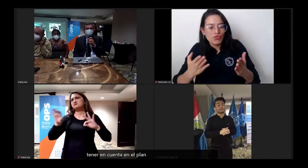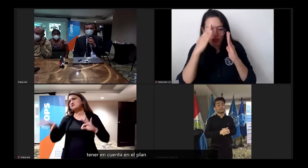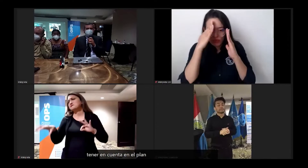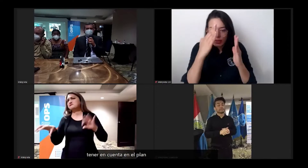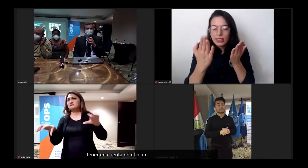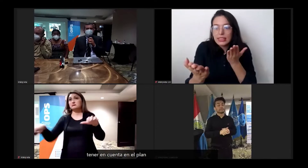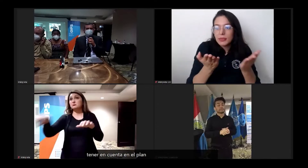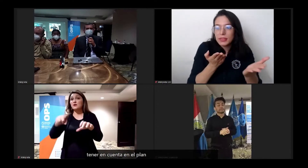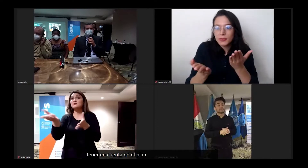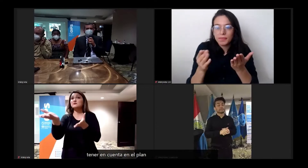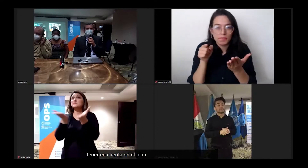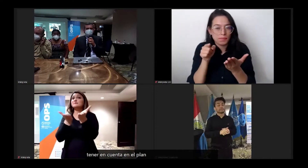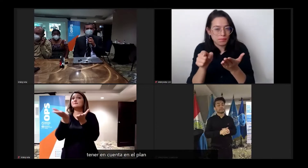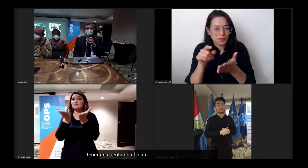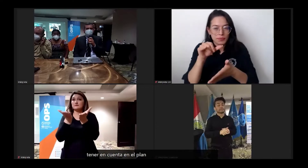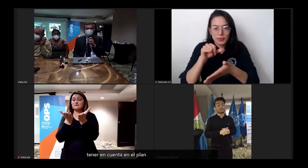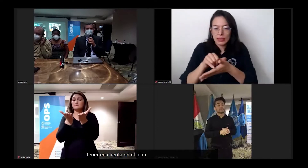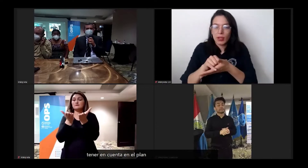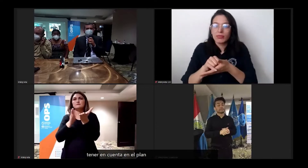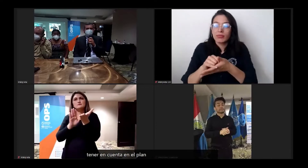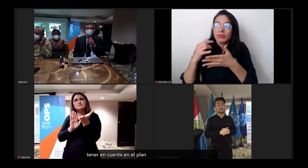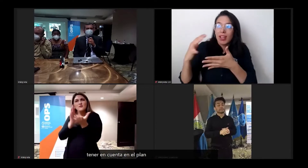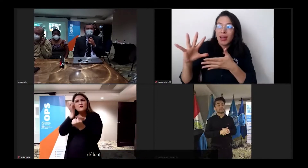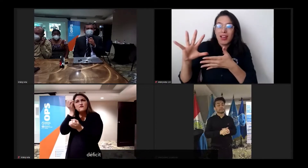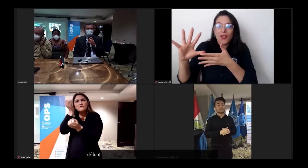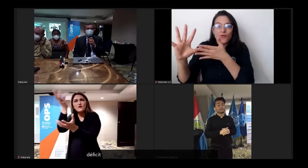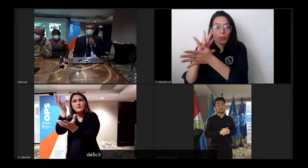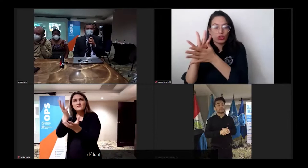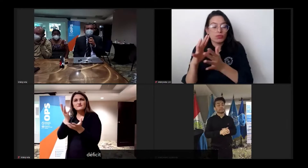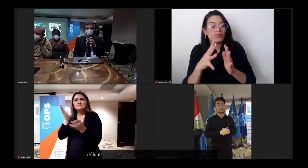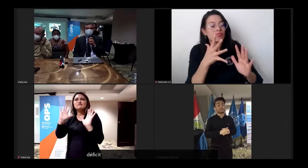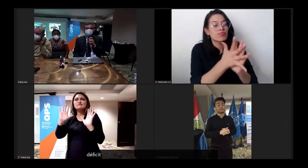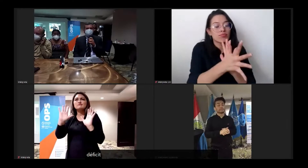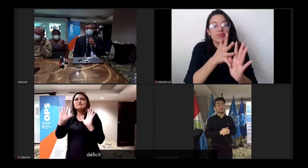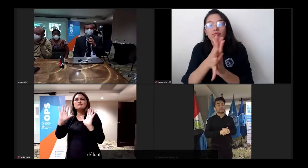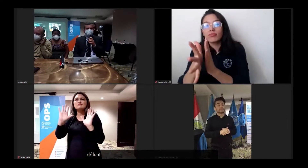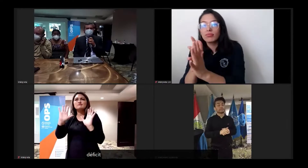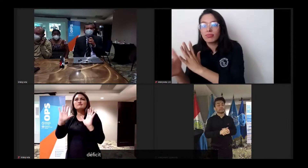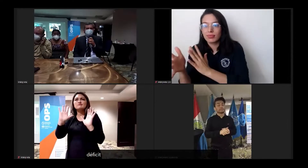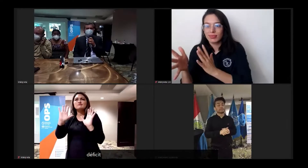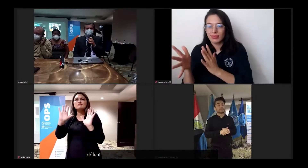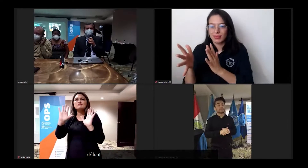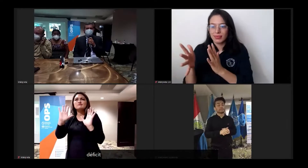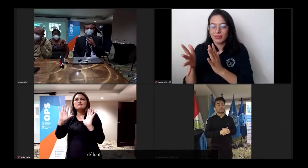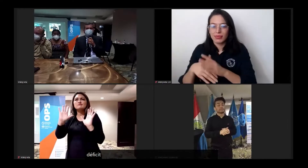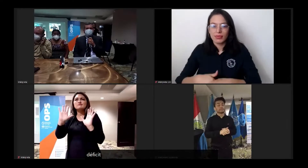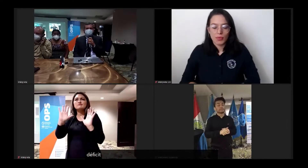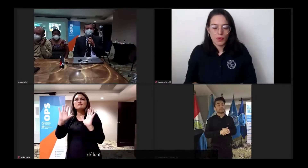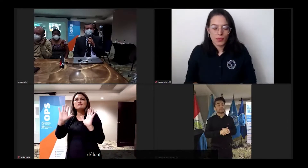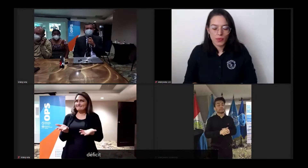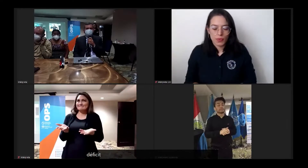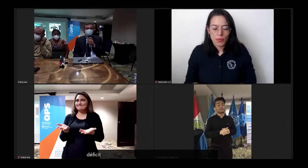digamos, ese consentimiento informado que muchas veces nos suministran para hacernos